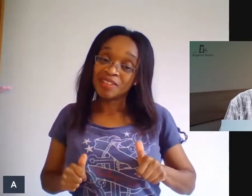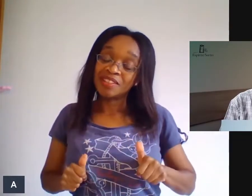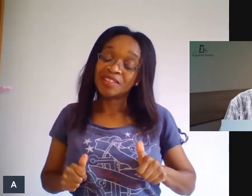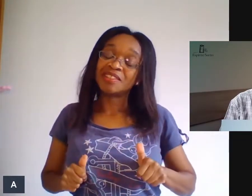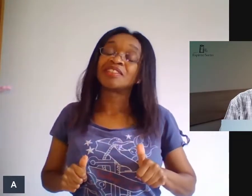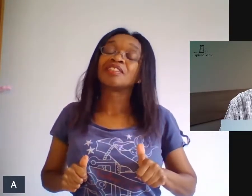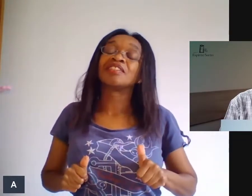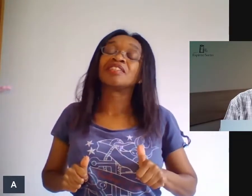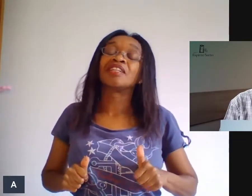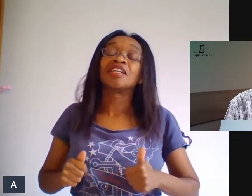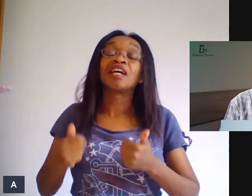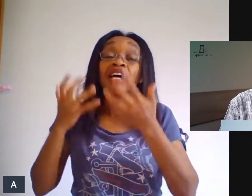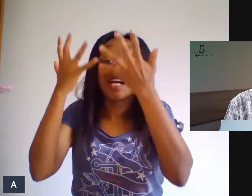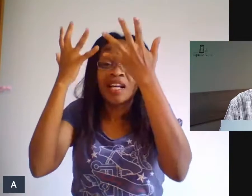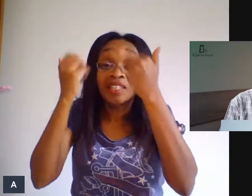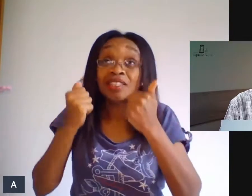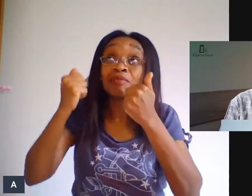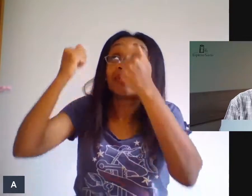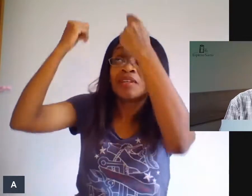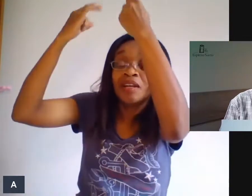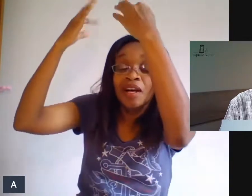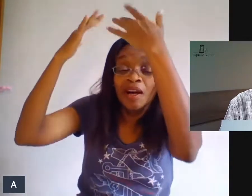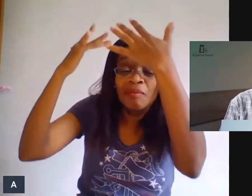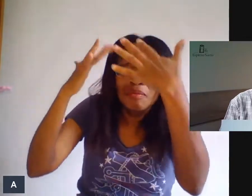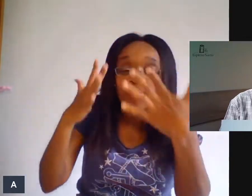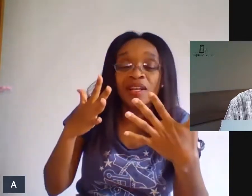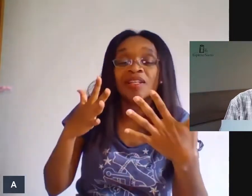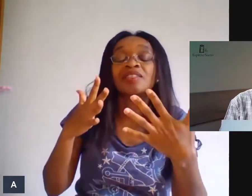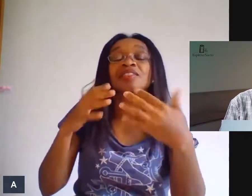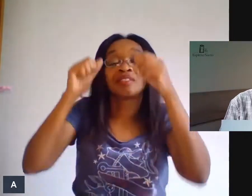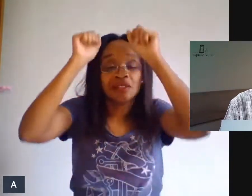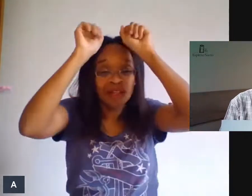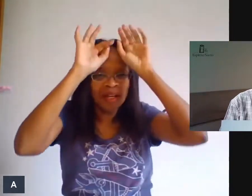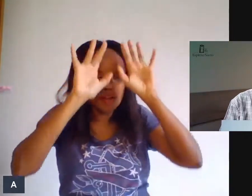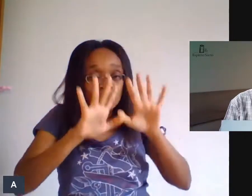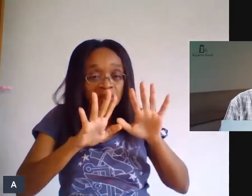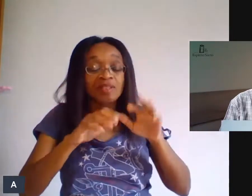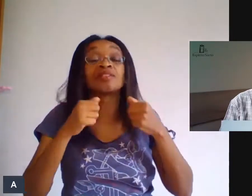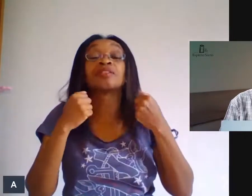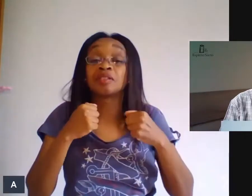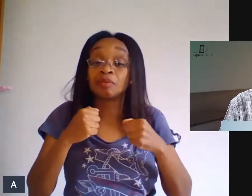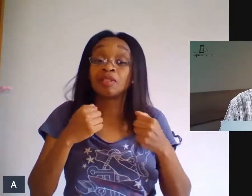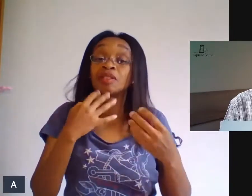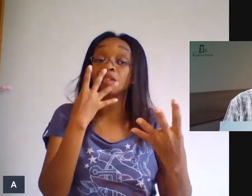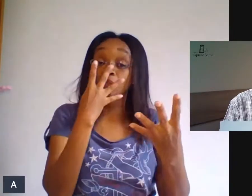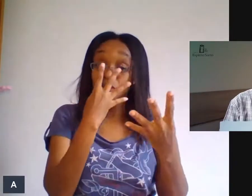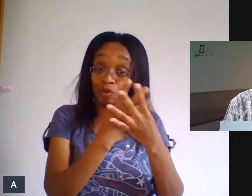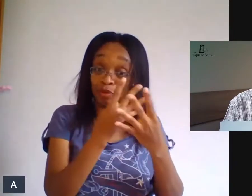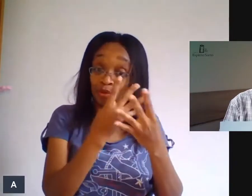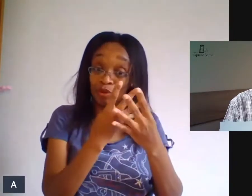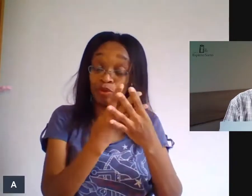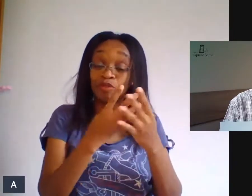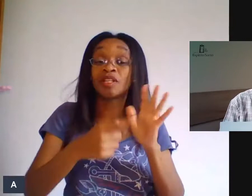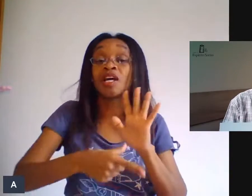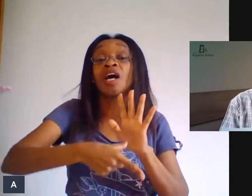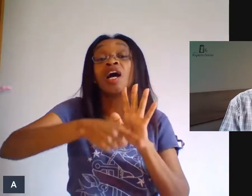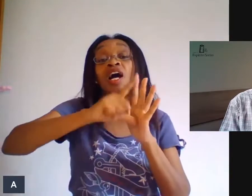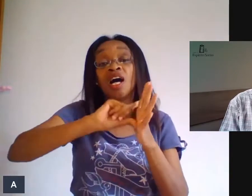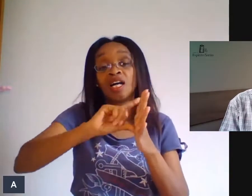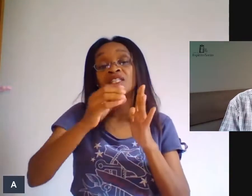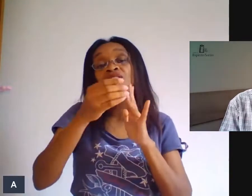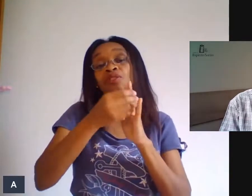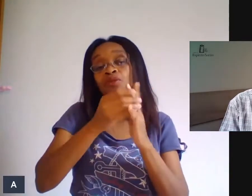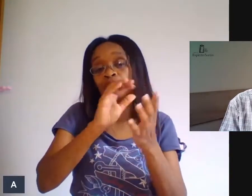graças do casamento. Para isso, deve fazer uma boa confissão antes da cerimônia e de se aproximar